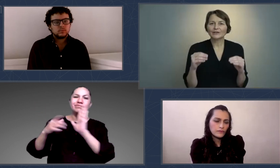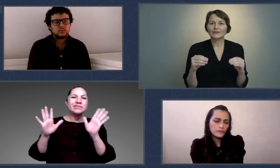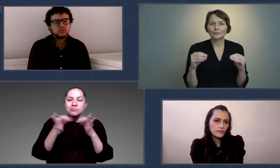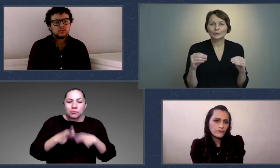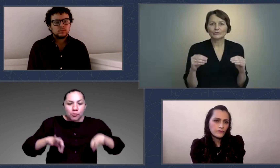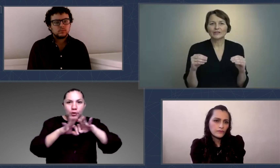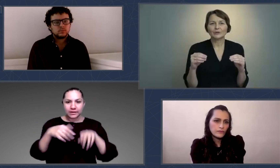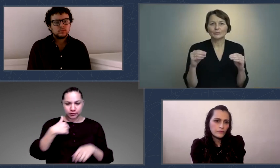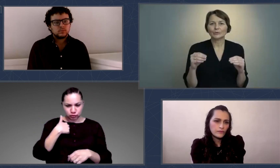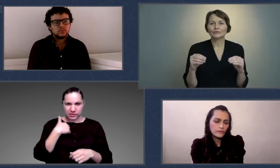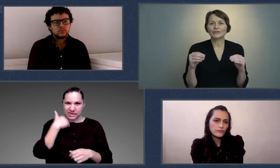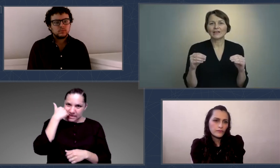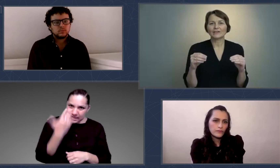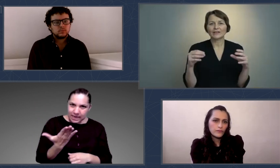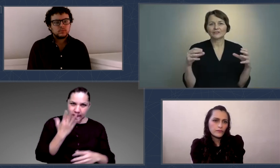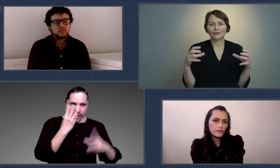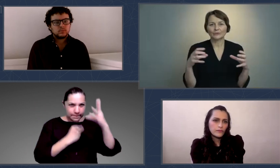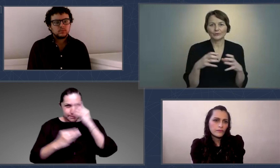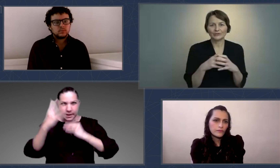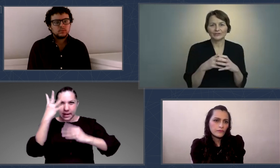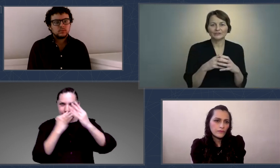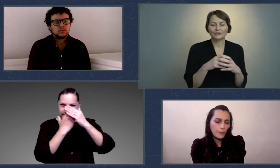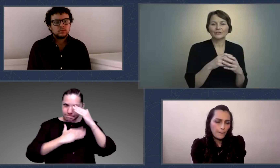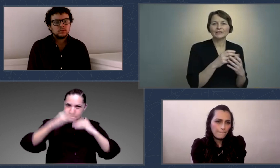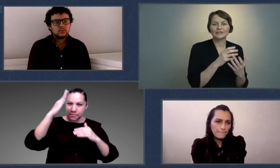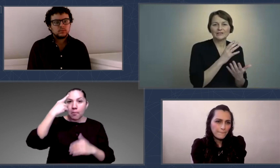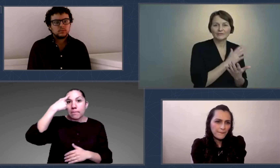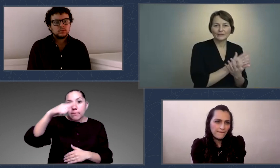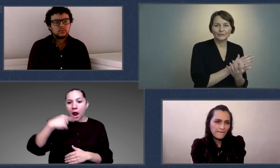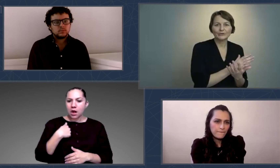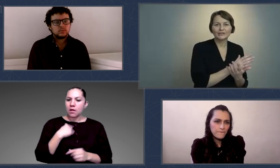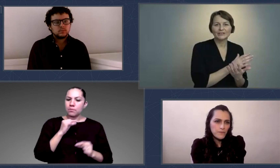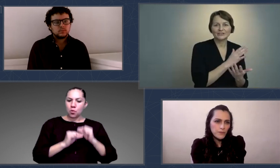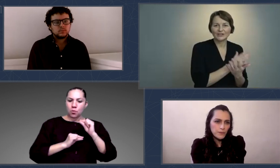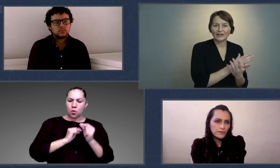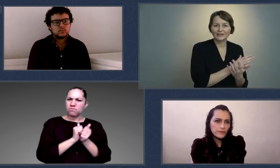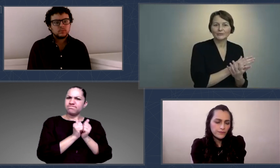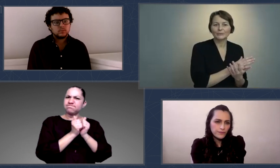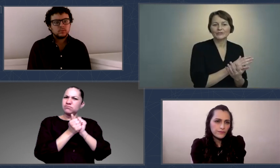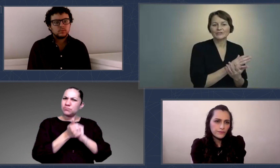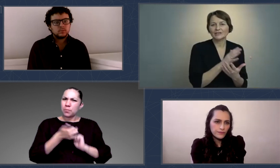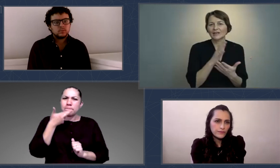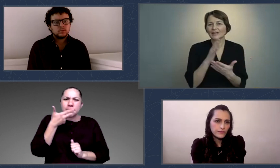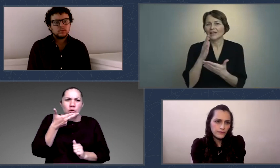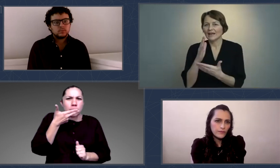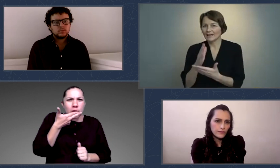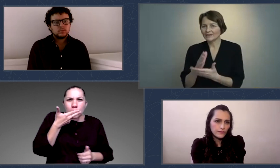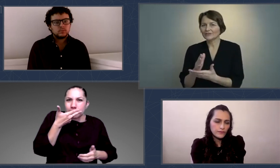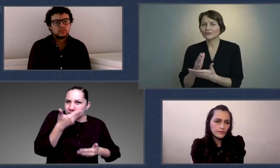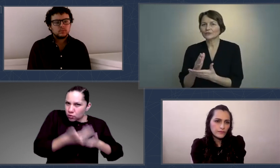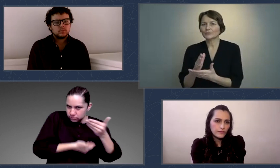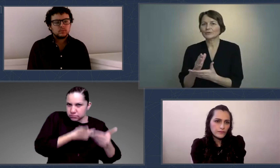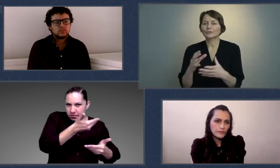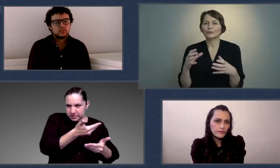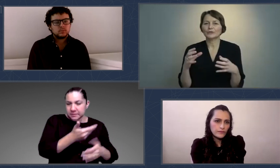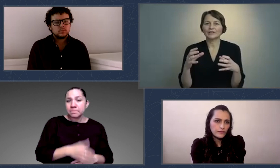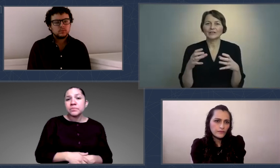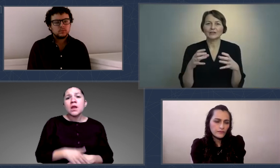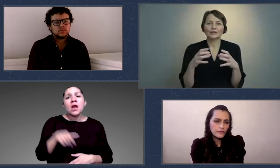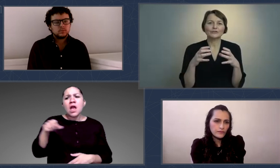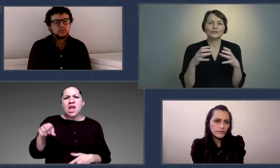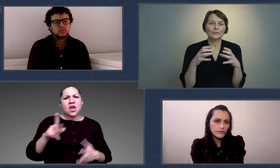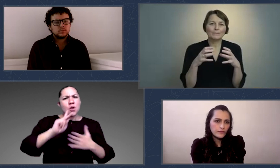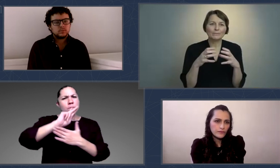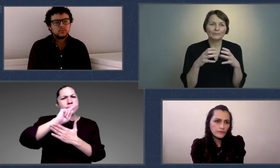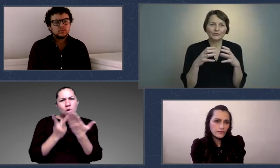muy to Serve importante Learning is hacerlo. Y really lo que nosotros connecting hicimos Orlando para from llegar a community. estos It's programas very important that you de first get formación